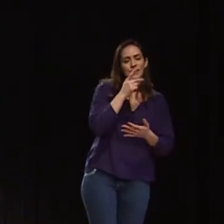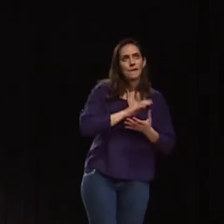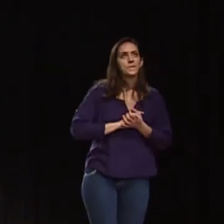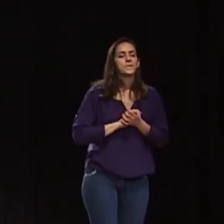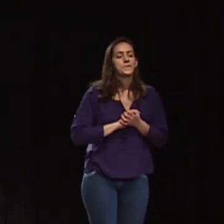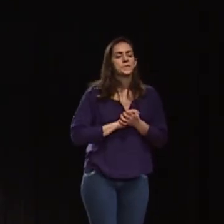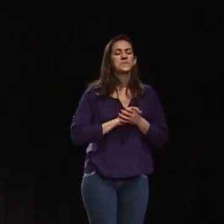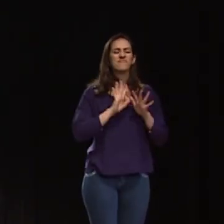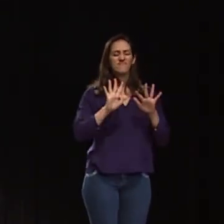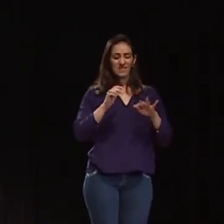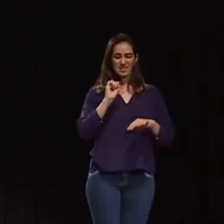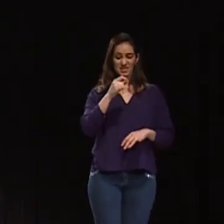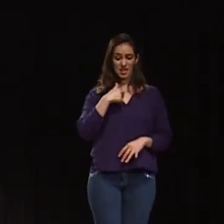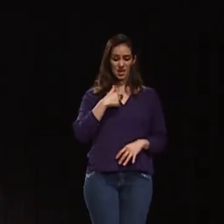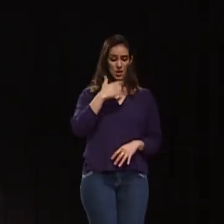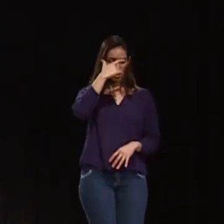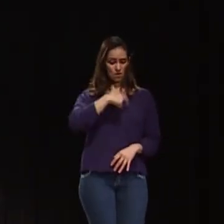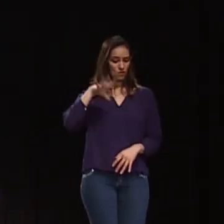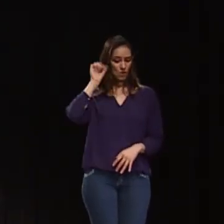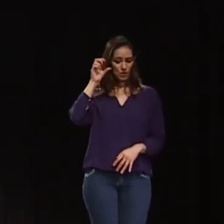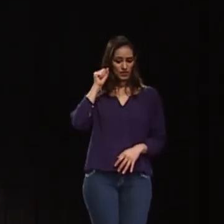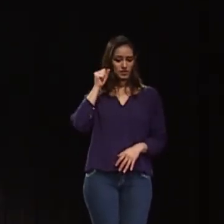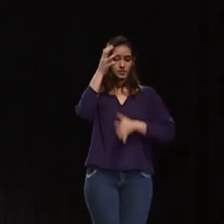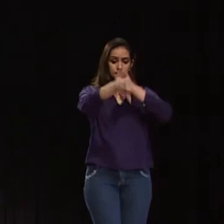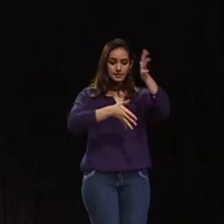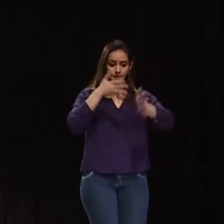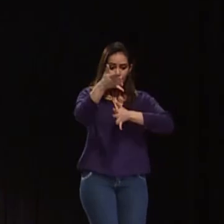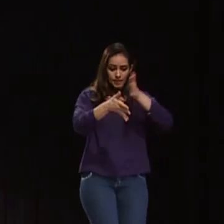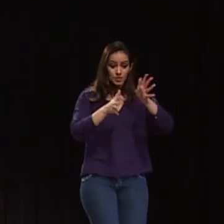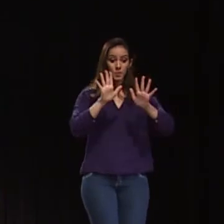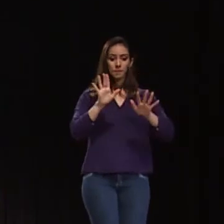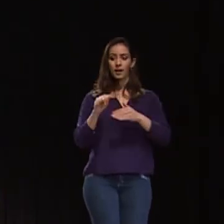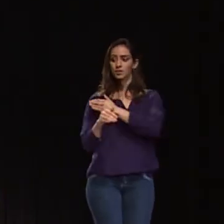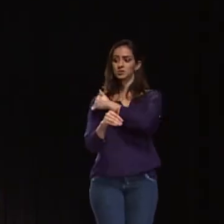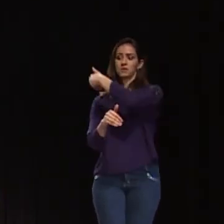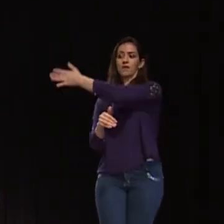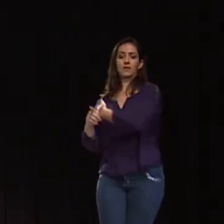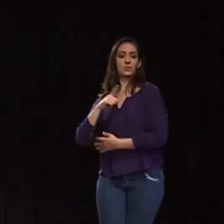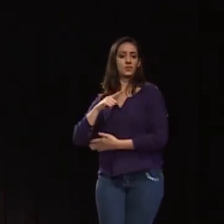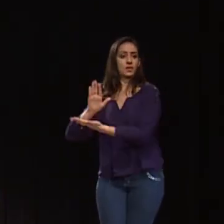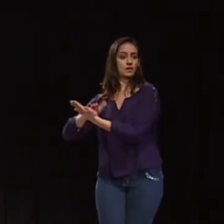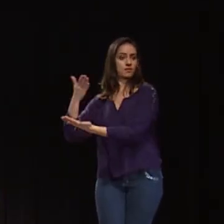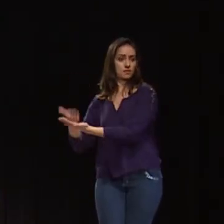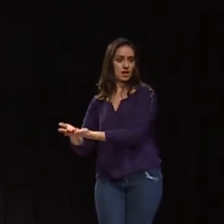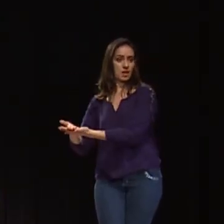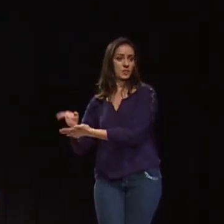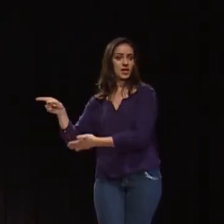Algumas pessoas falavam, ah, se eu, por exemplo, fizer a língua de sinais, eu ouvinte, e de lado, do lado tiver o